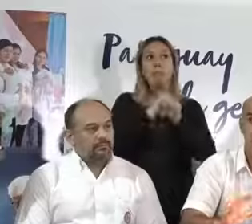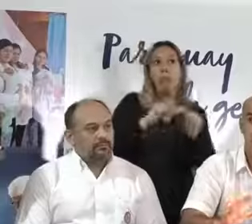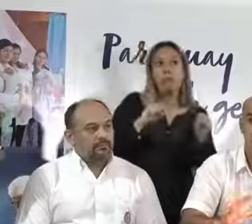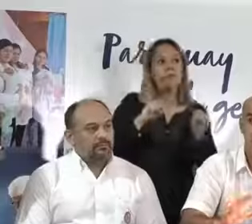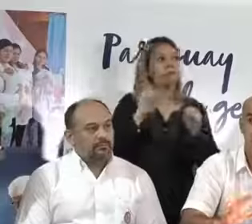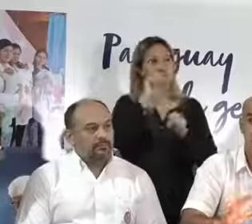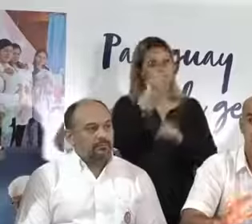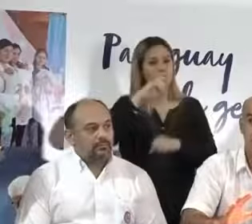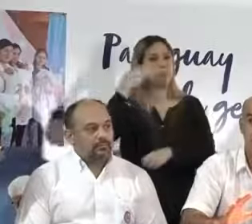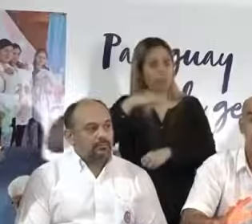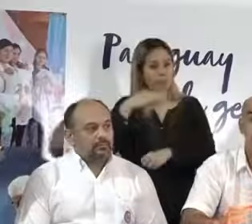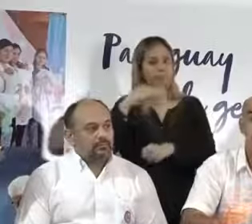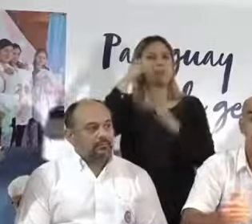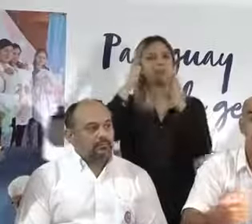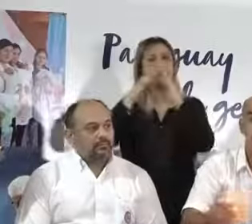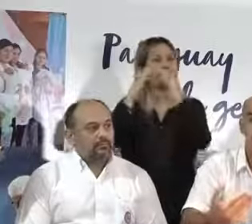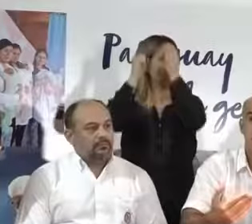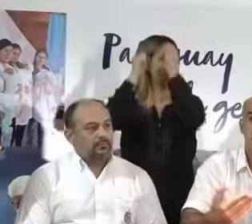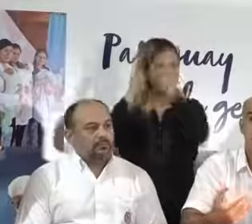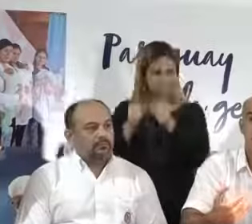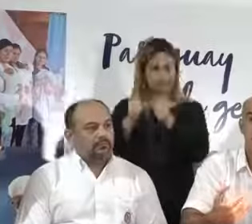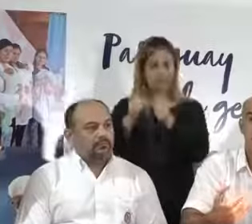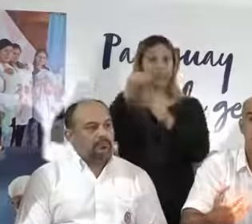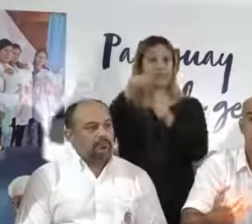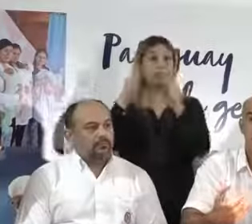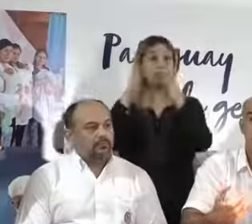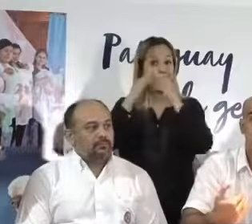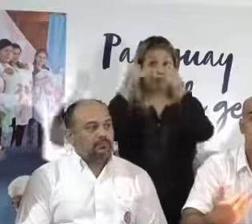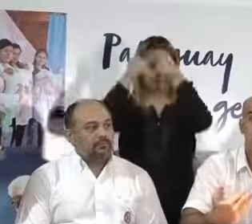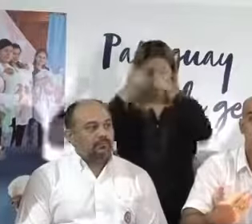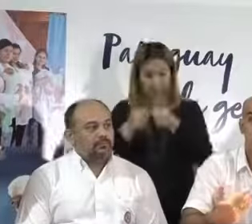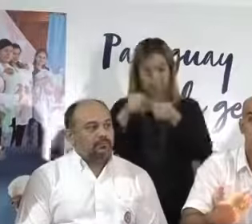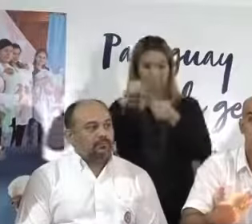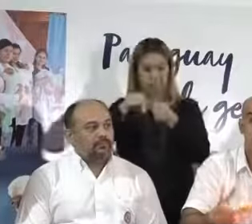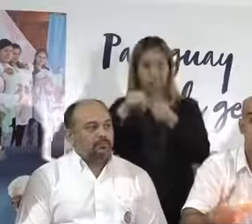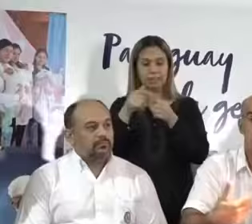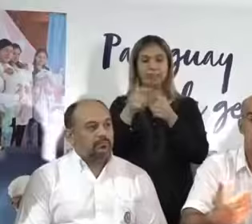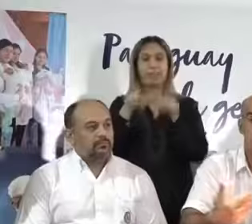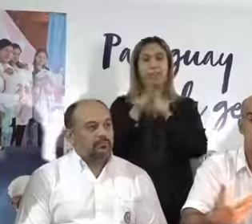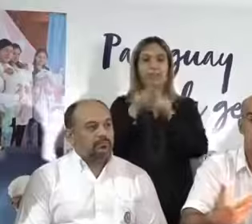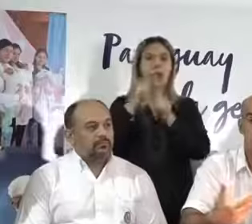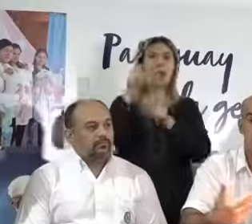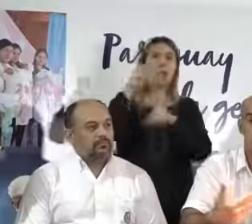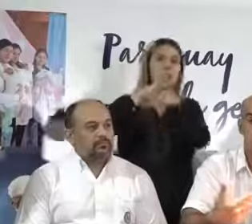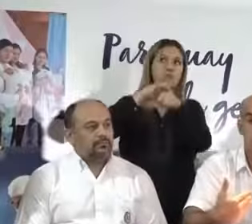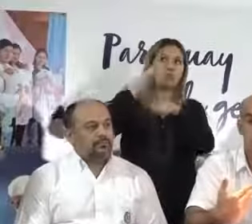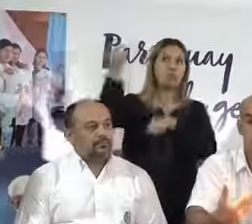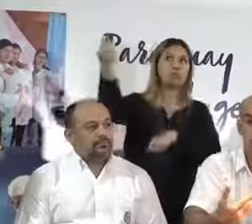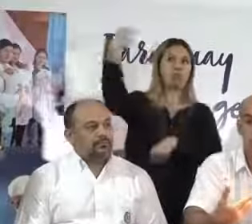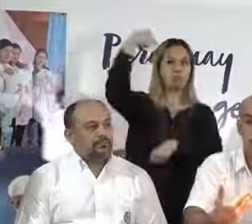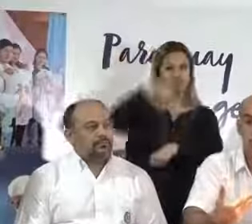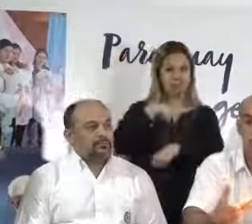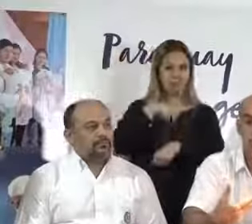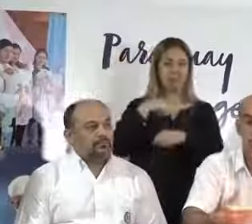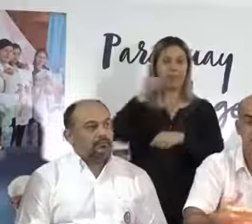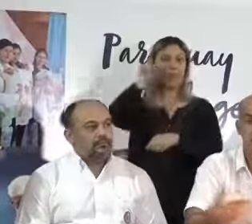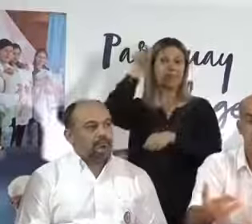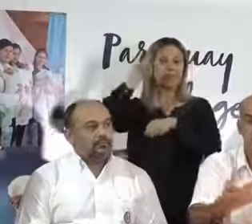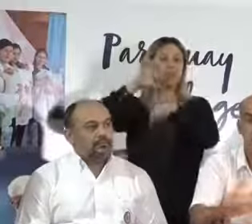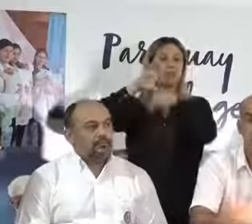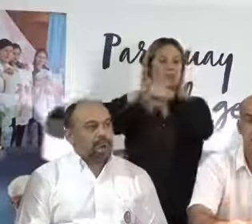que se mantenga en sus casas y que de allí entonces sea evaluado por la Dirección de Vigilancia